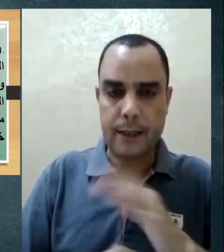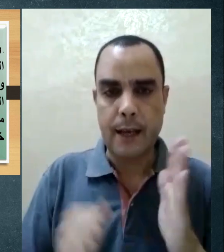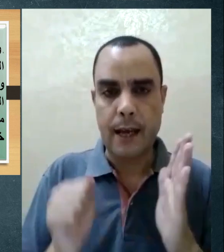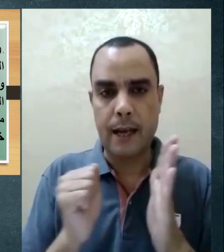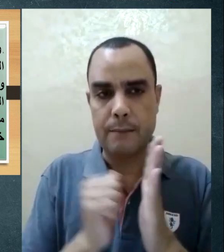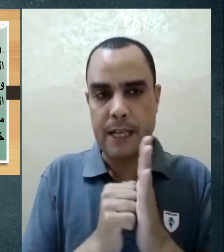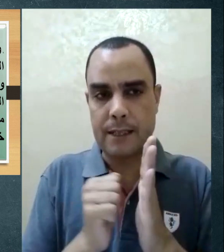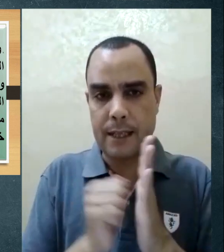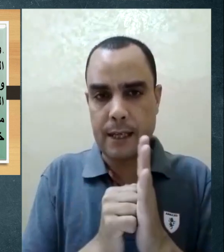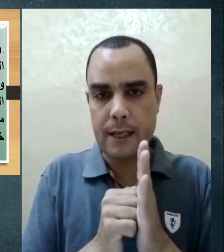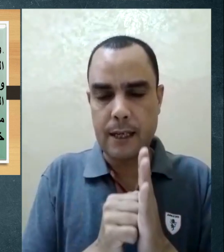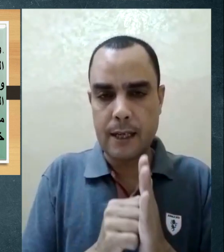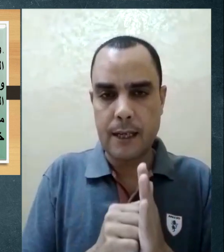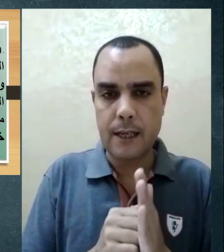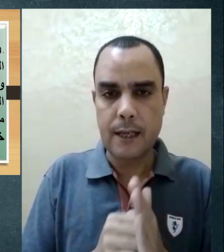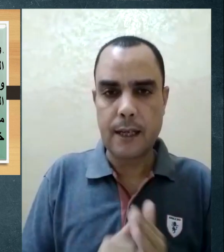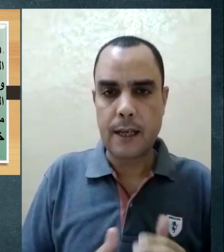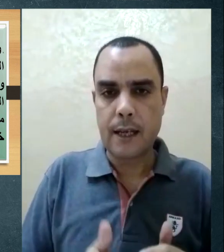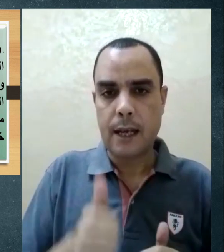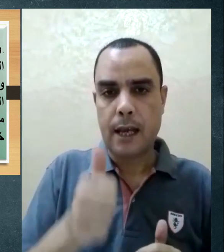داخل المنزل